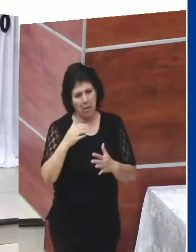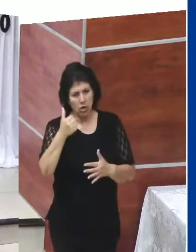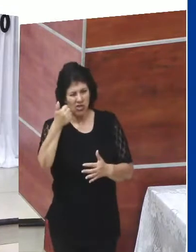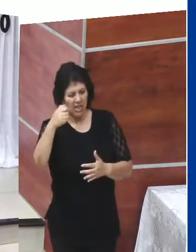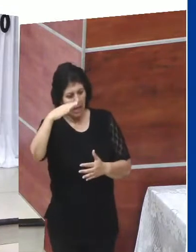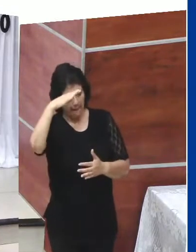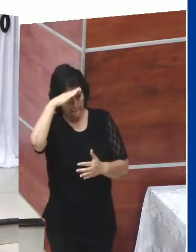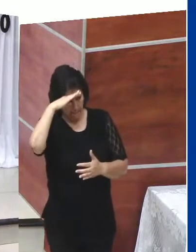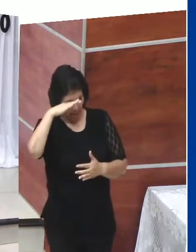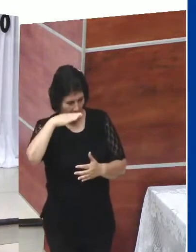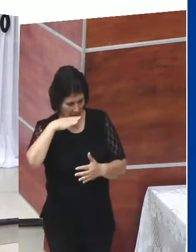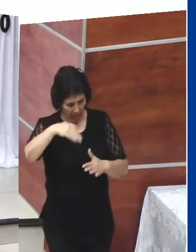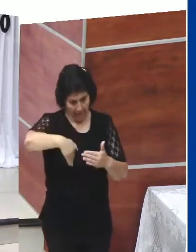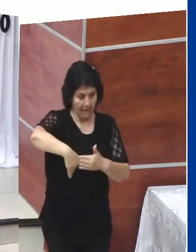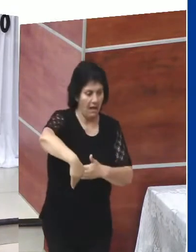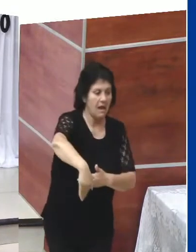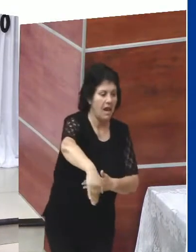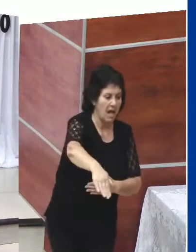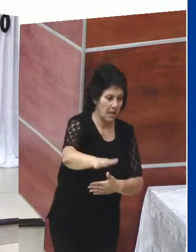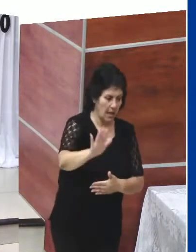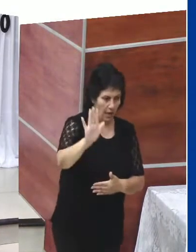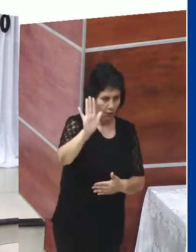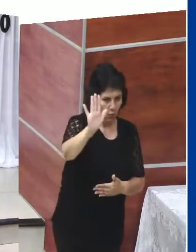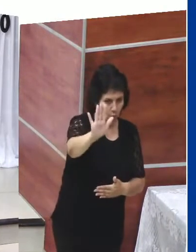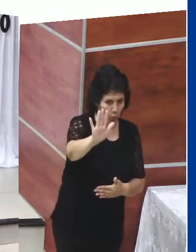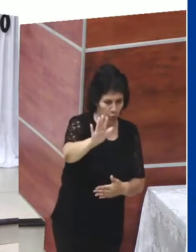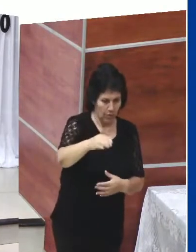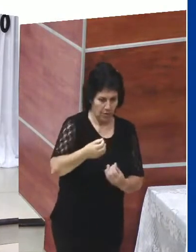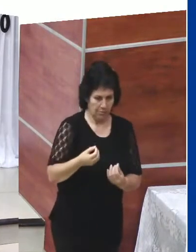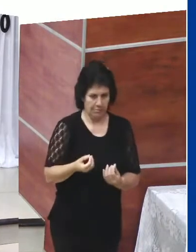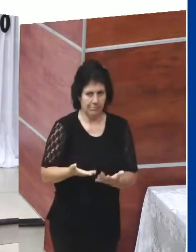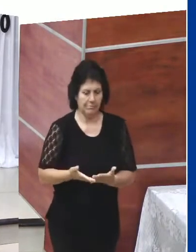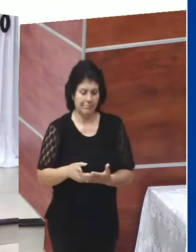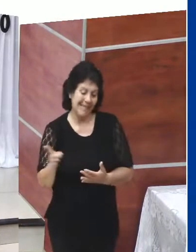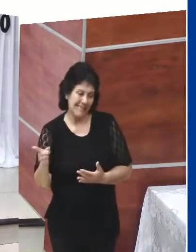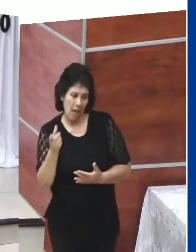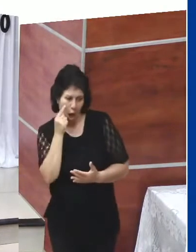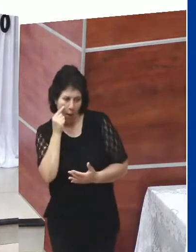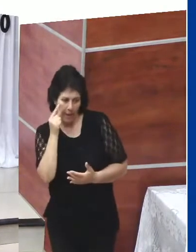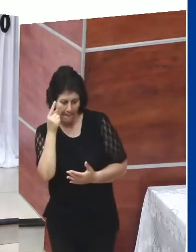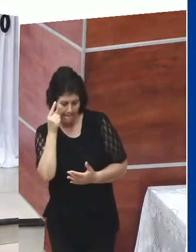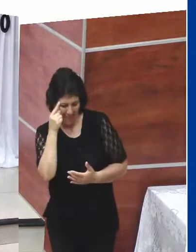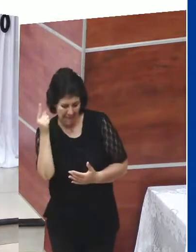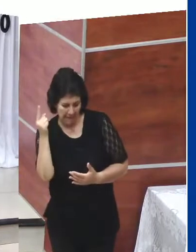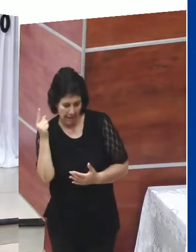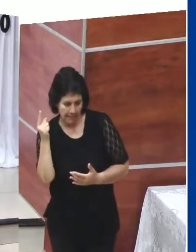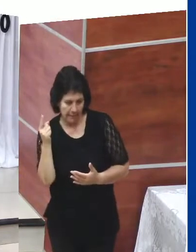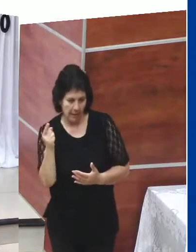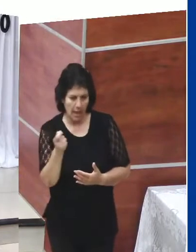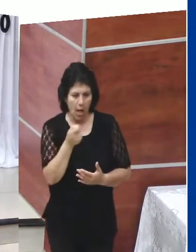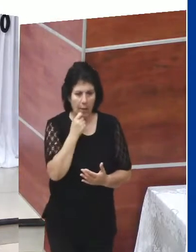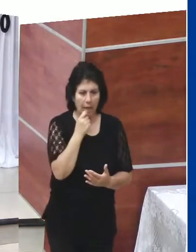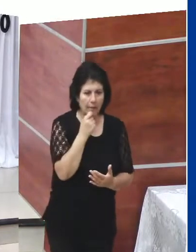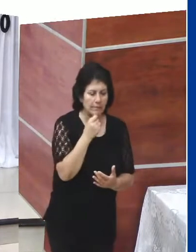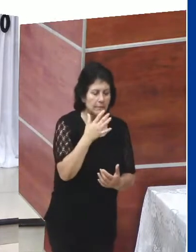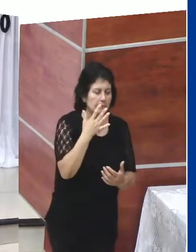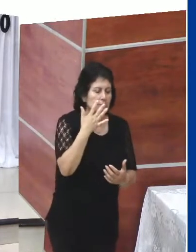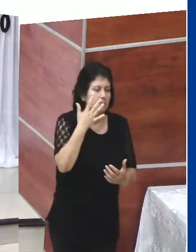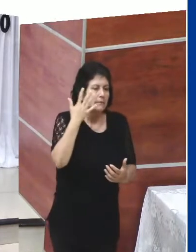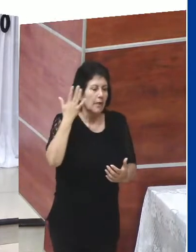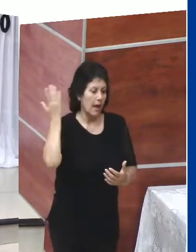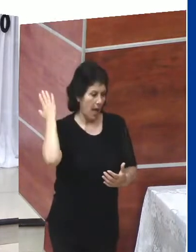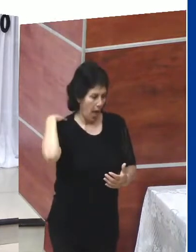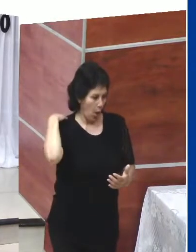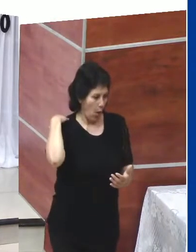meses. Y fíjense la audacia de su pensamiento. O guardar aire suficiente en sus